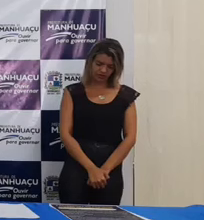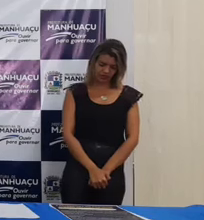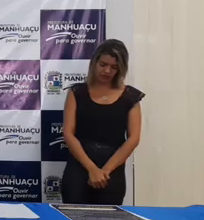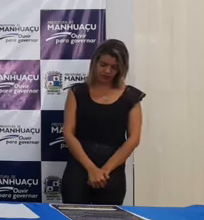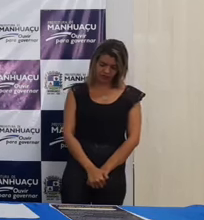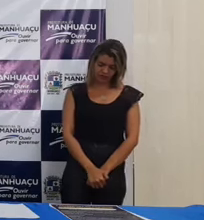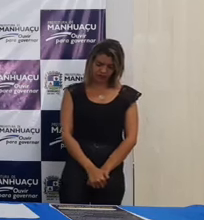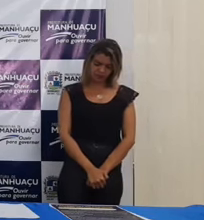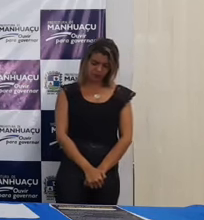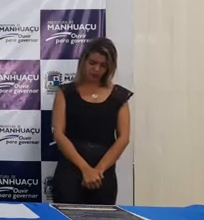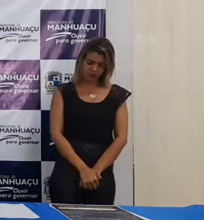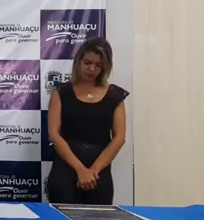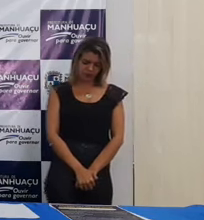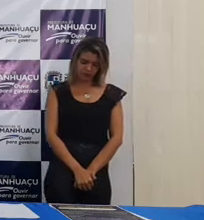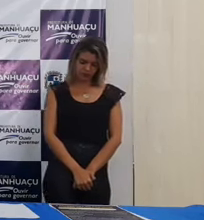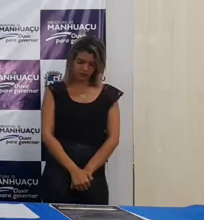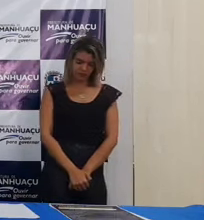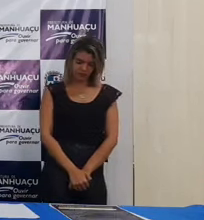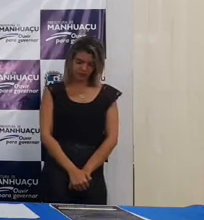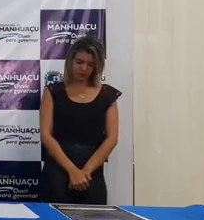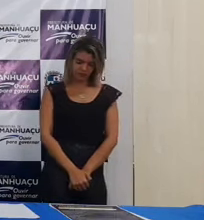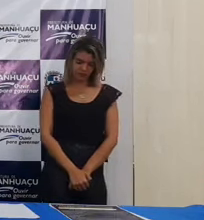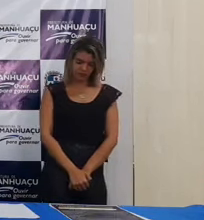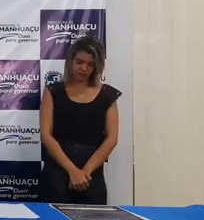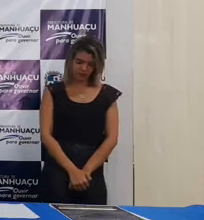fiscais, das monitoras que estão trabalhando,